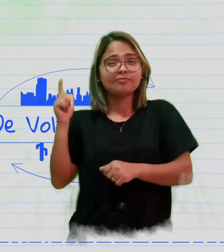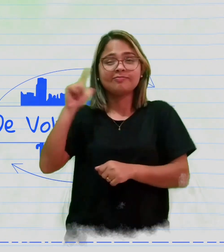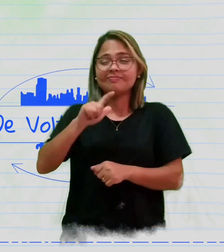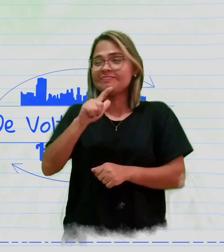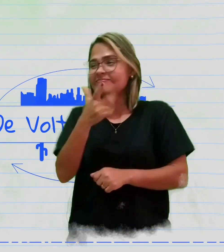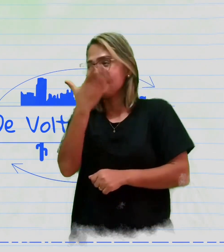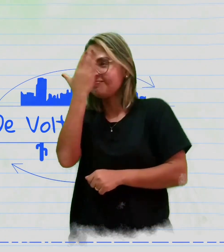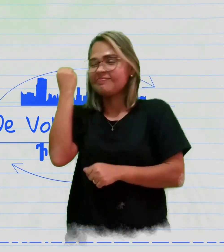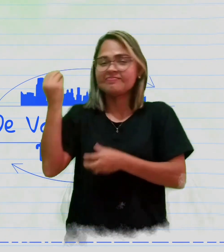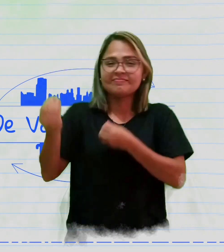Eu te fiz.